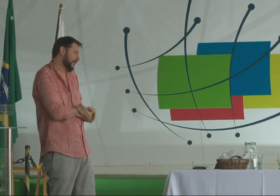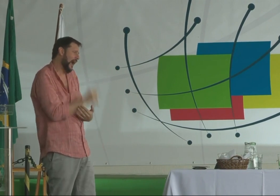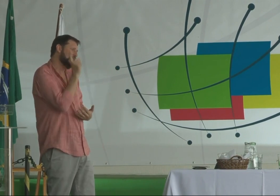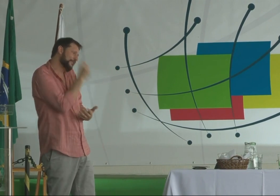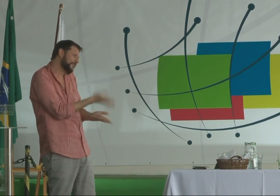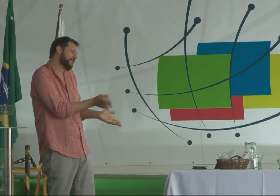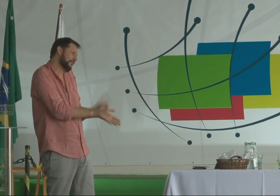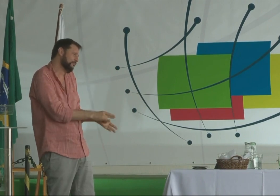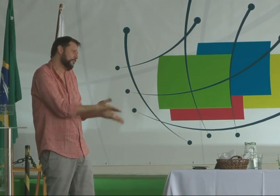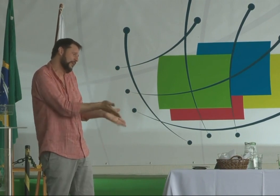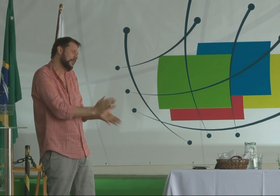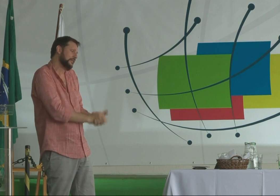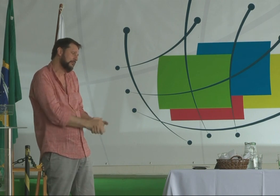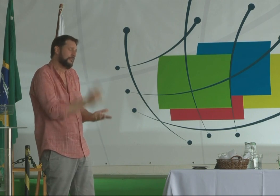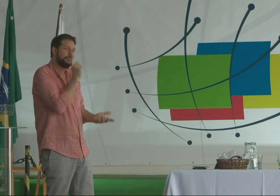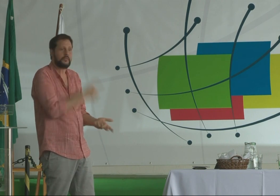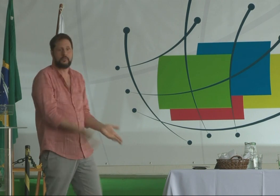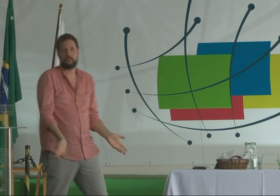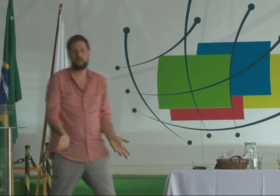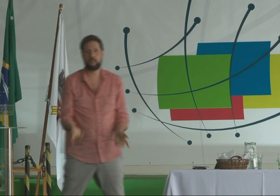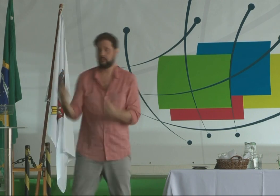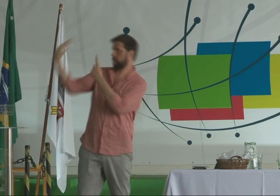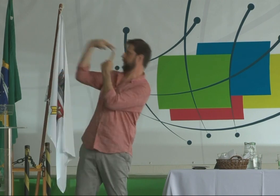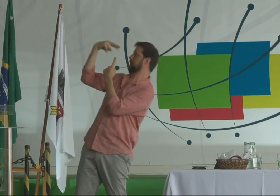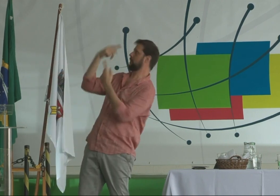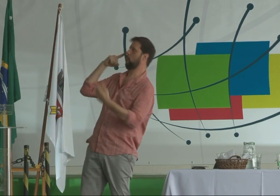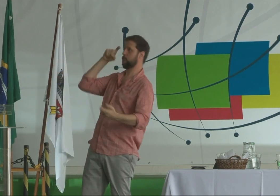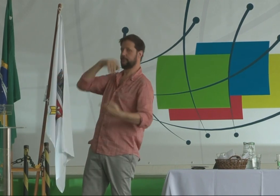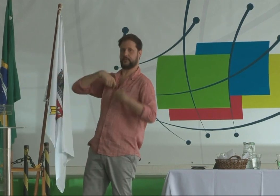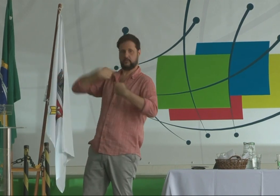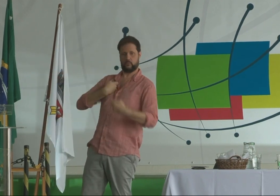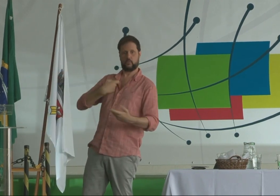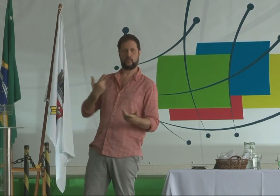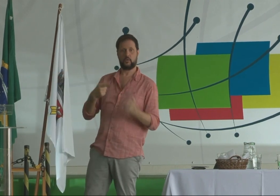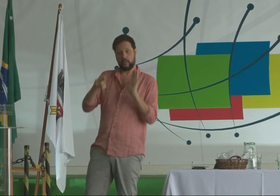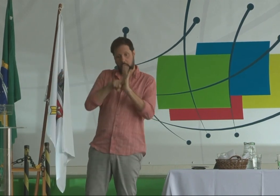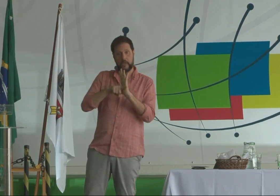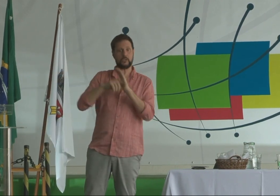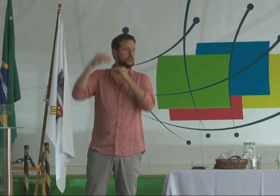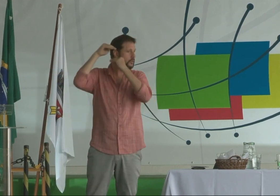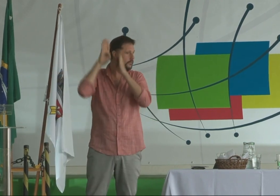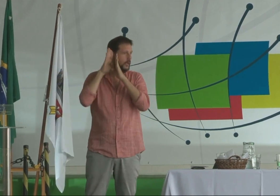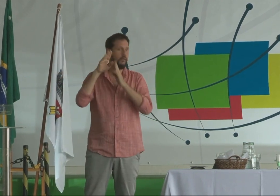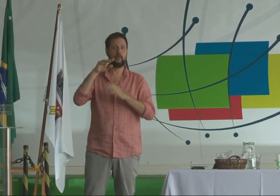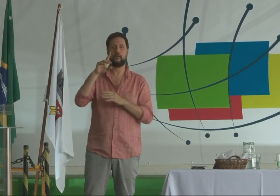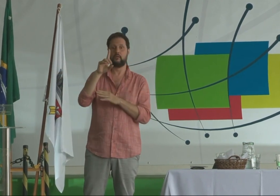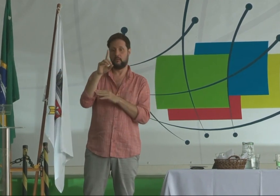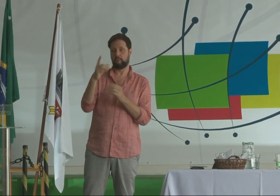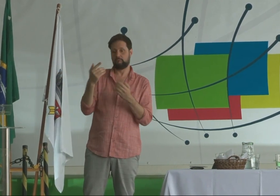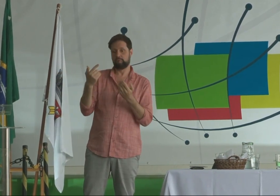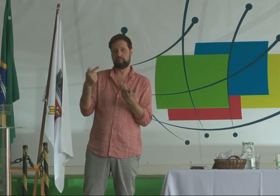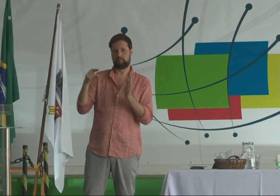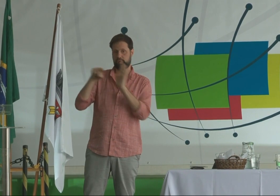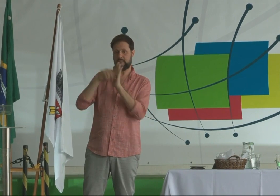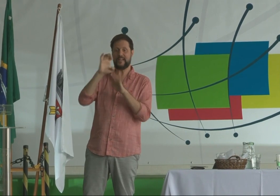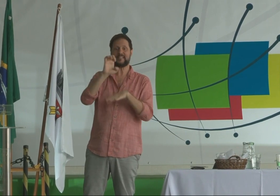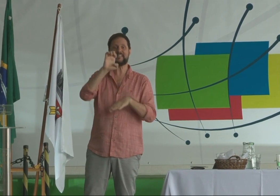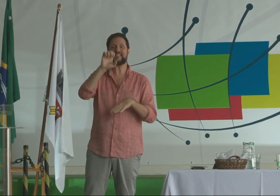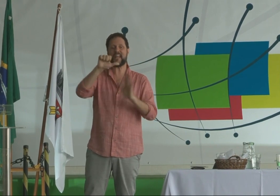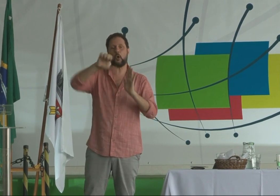assistencialista, que considera o assunto como coitadinho e passivo de assistência o tempo inteiro, ele ainda é muito presente. e existe